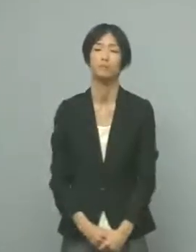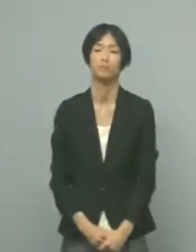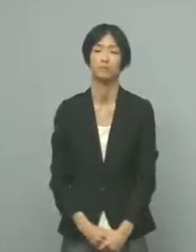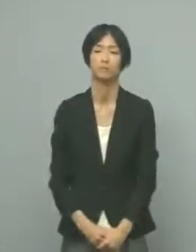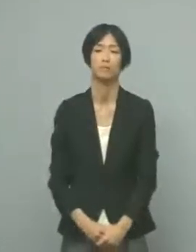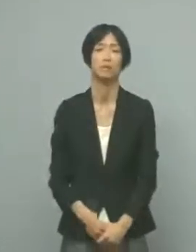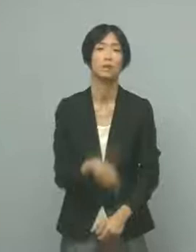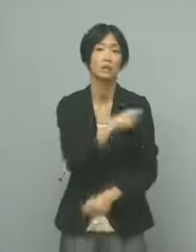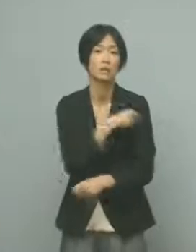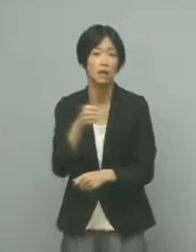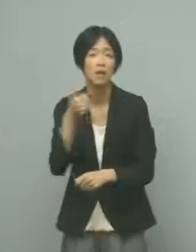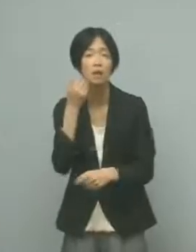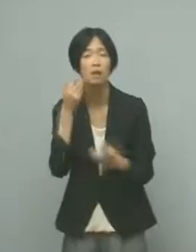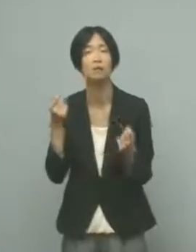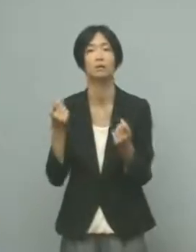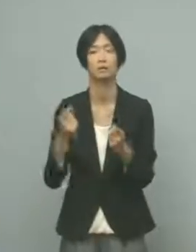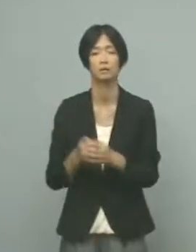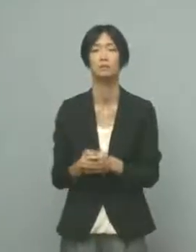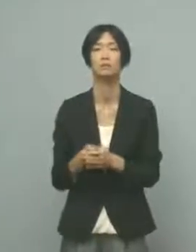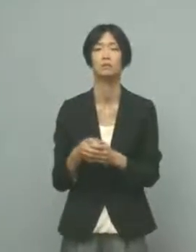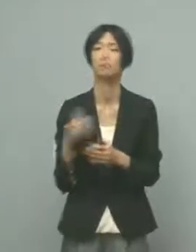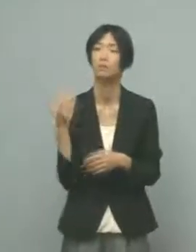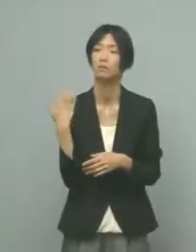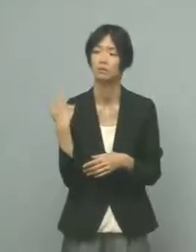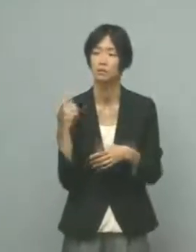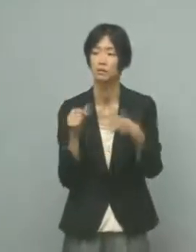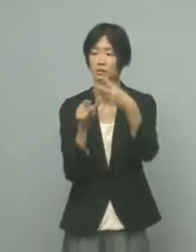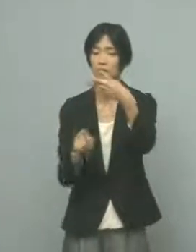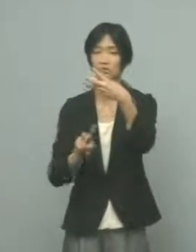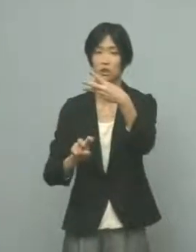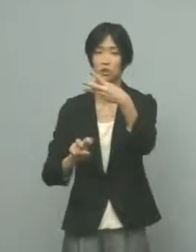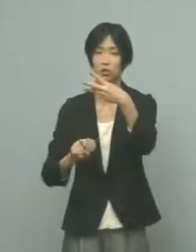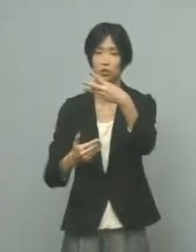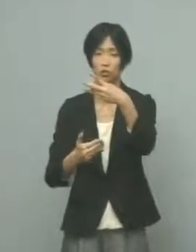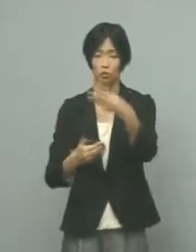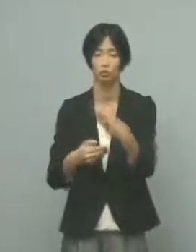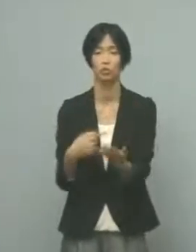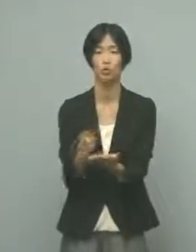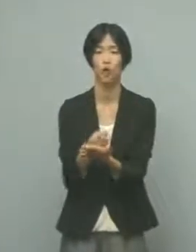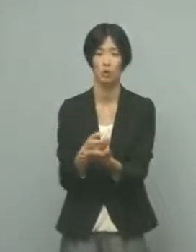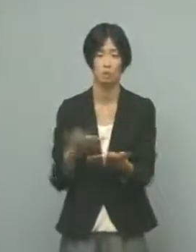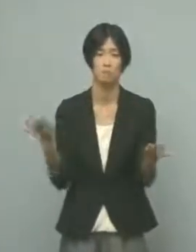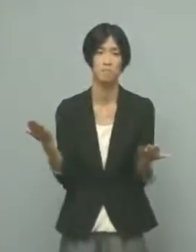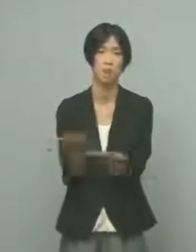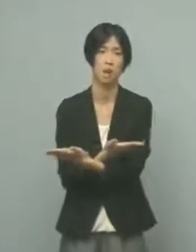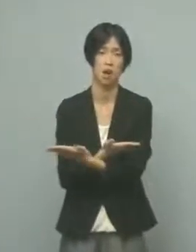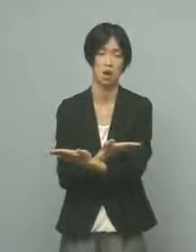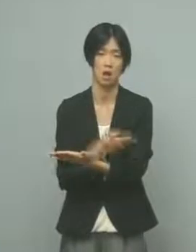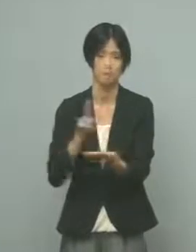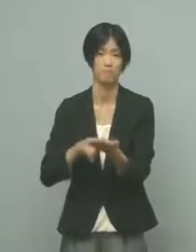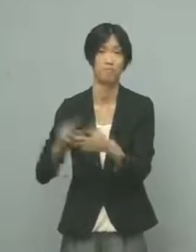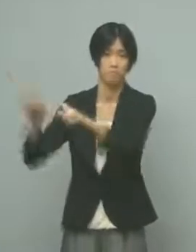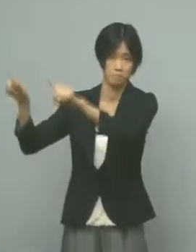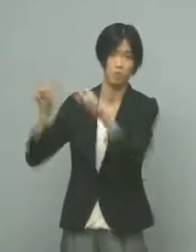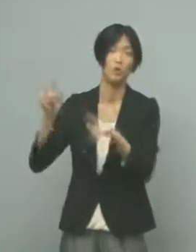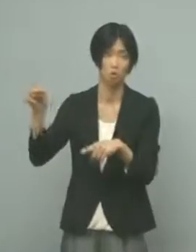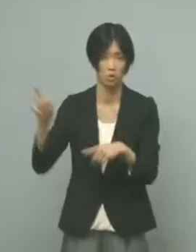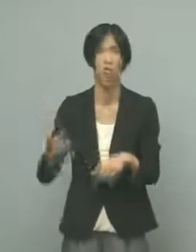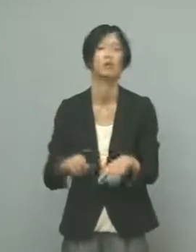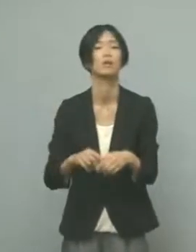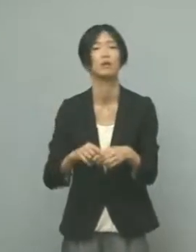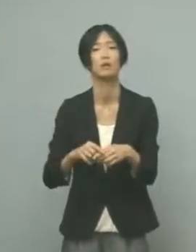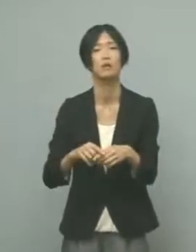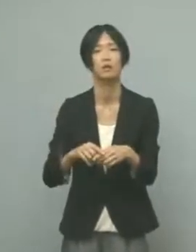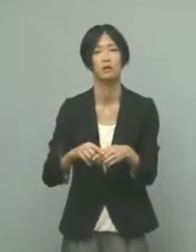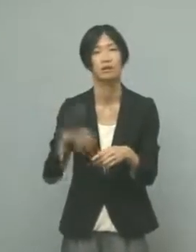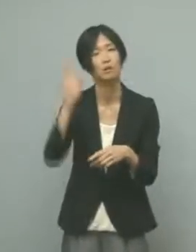今回3月、29日に決まったということで、はい、時間がなかなか、実際にこう、雨が次の